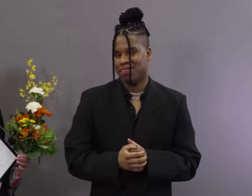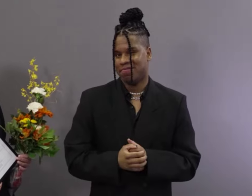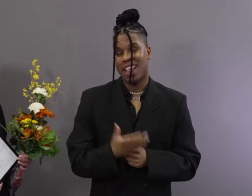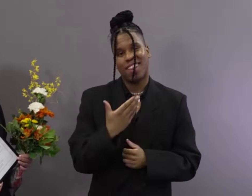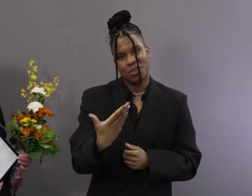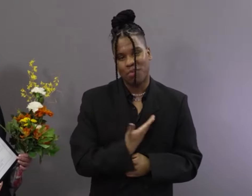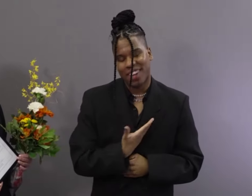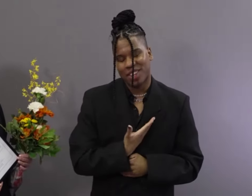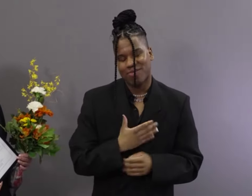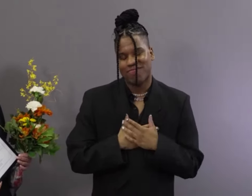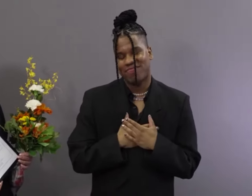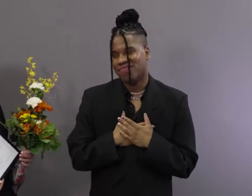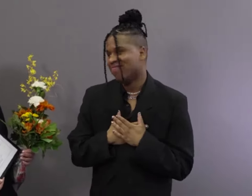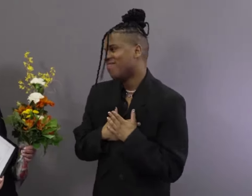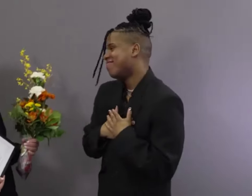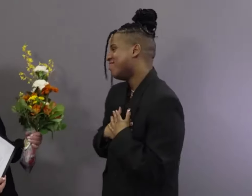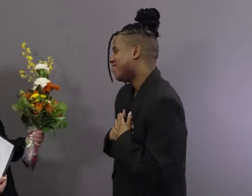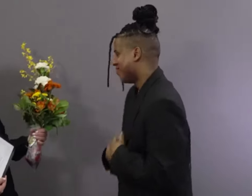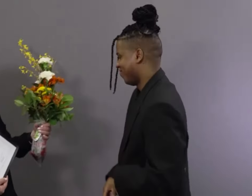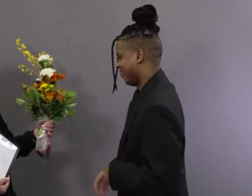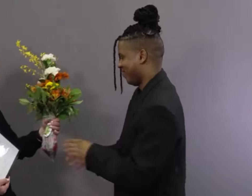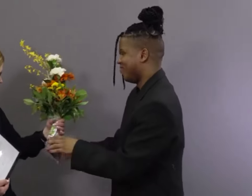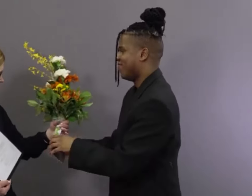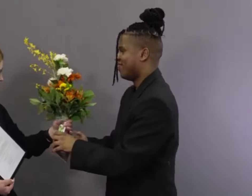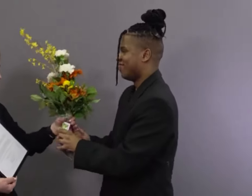Eli sitä kannattaa hyödyntää. Kiitos todella paljon.